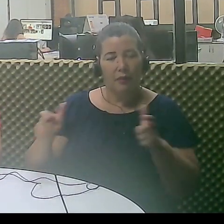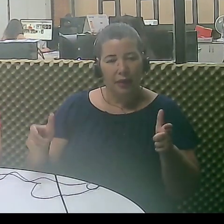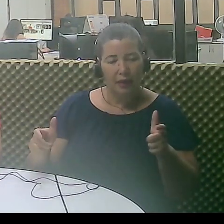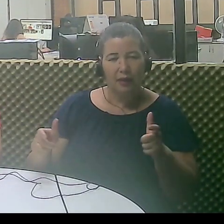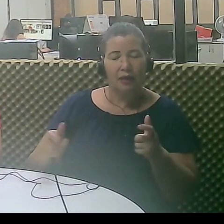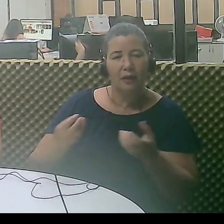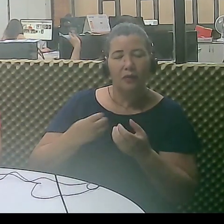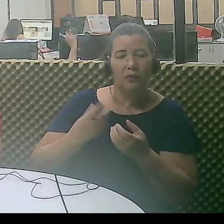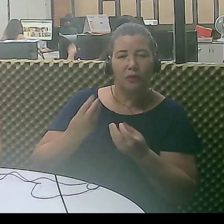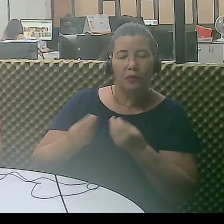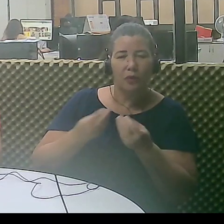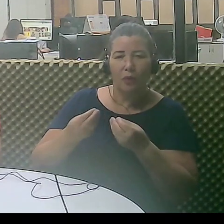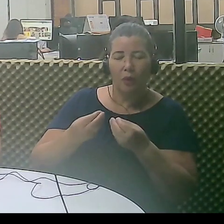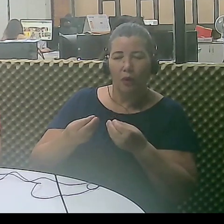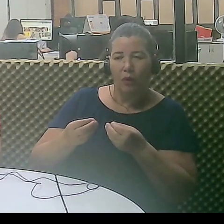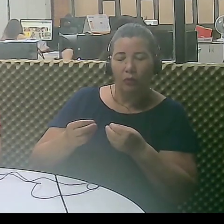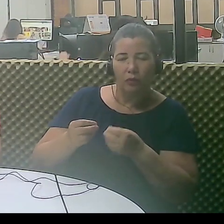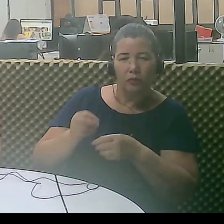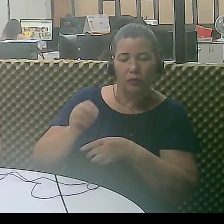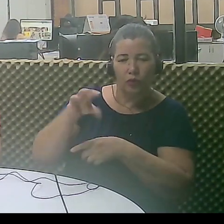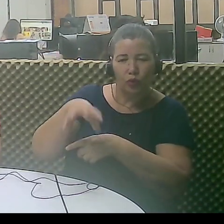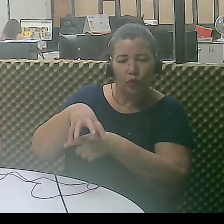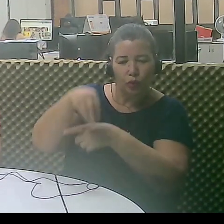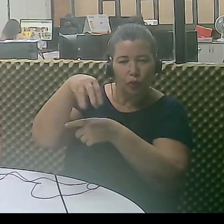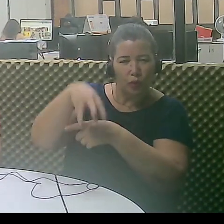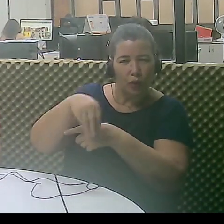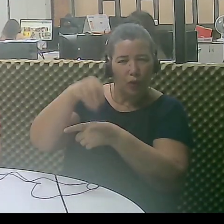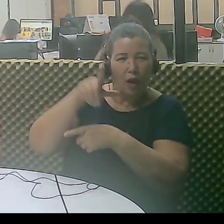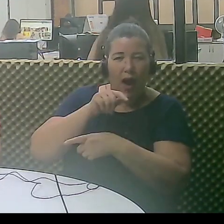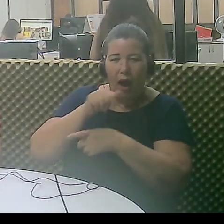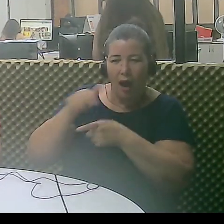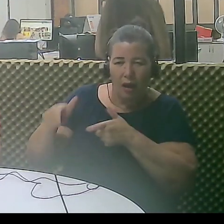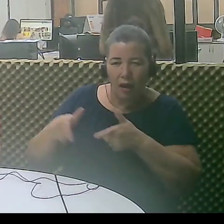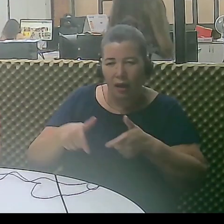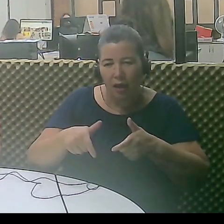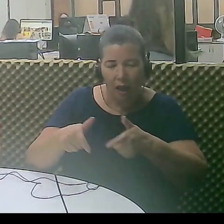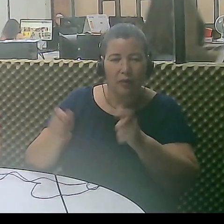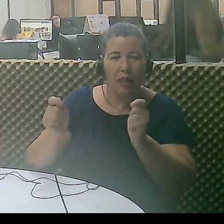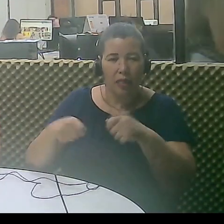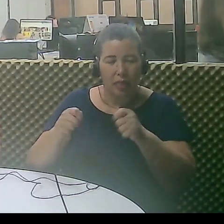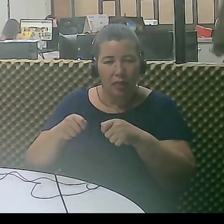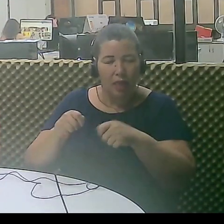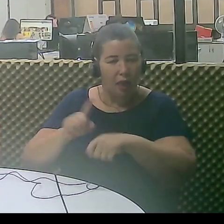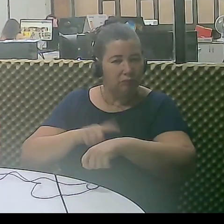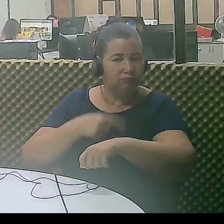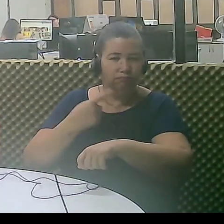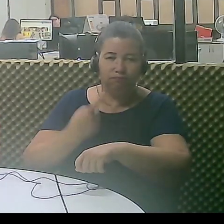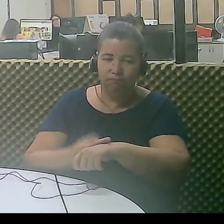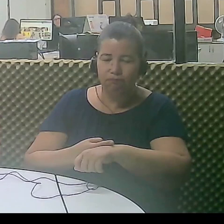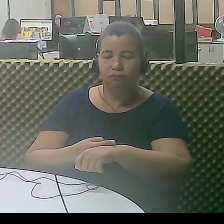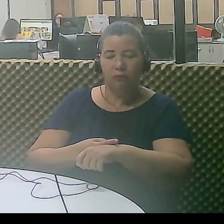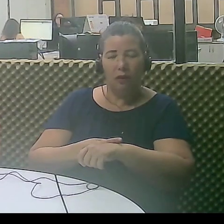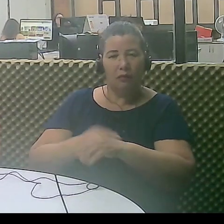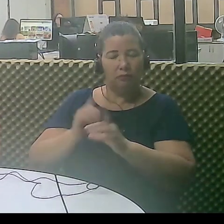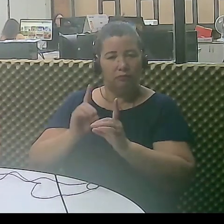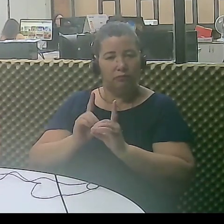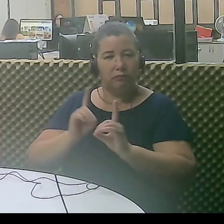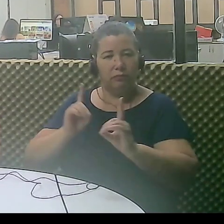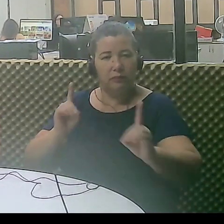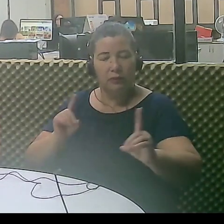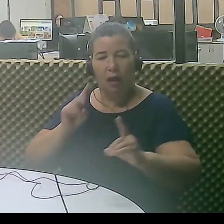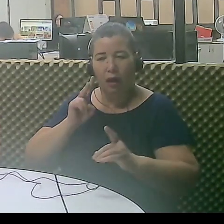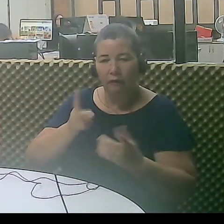nas estações elevatórias de esgoto de Uberlândia. Esse recurso permite o acompanhamento em tempo real e à distância dos dados